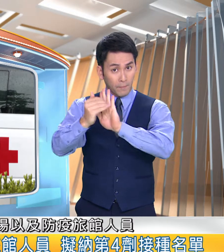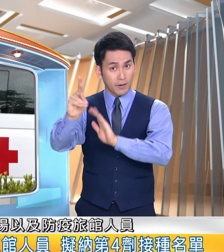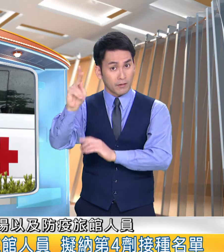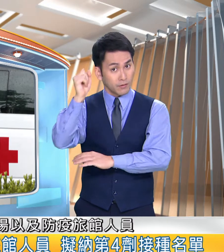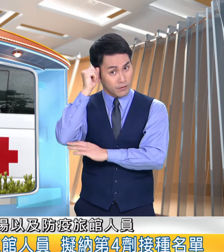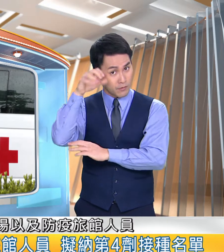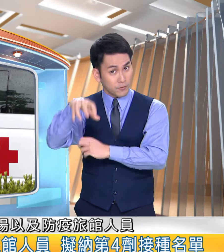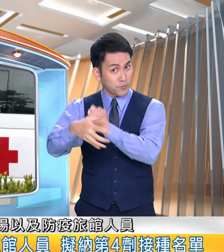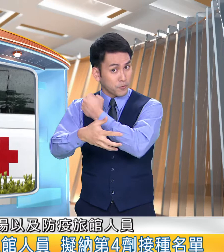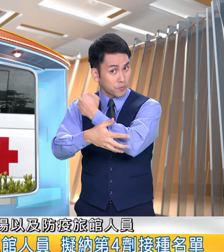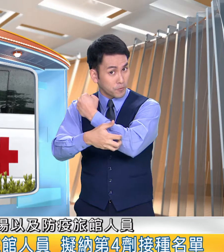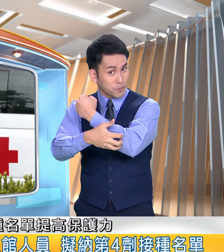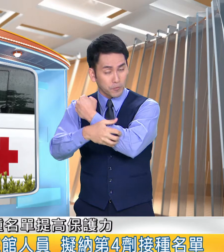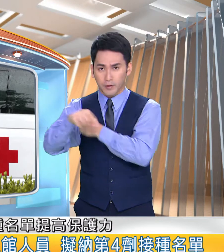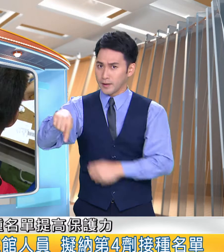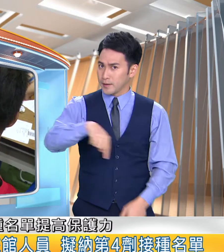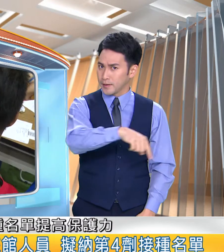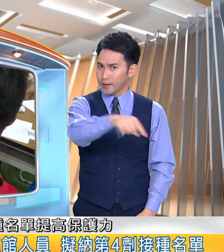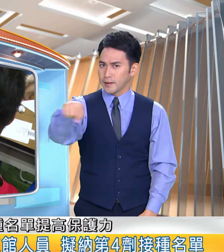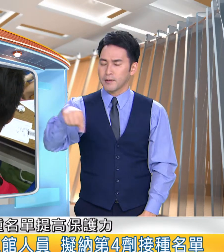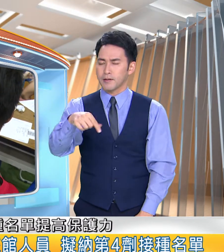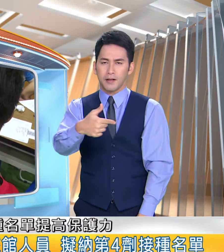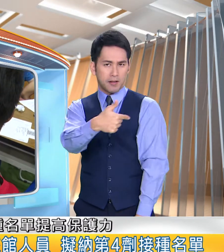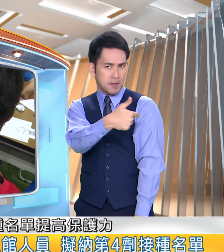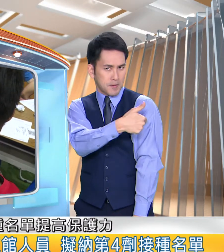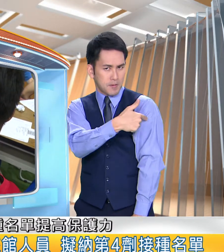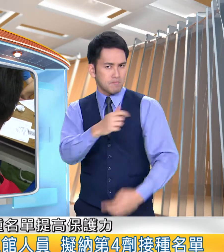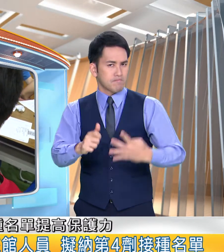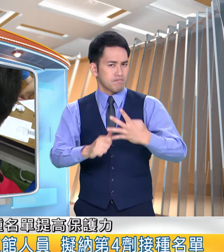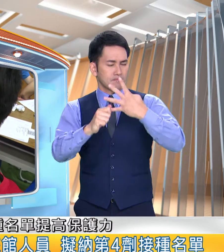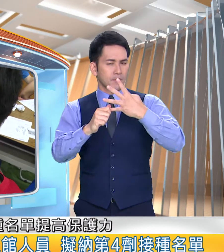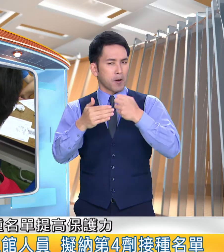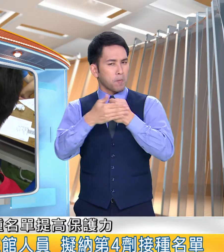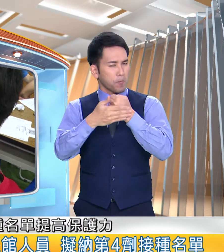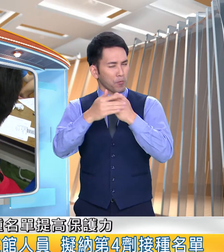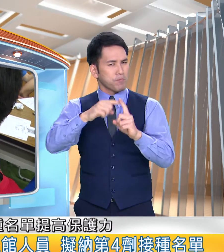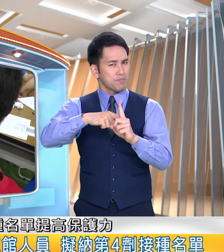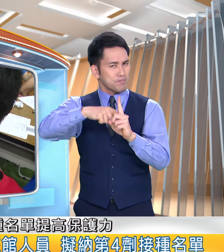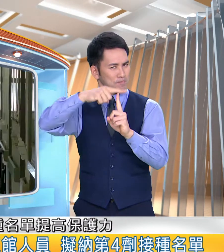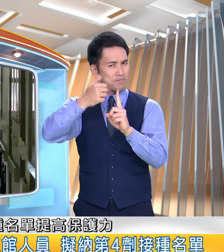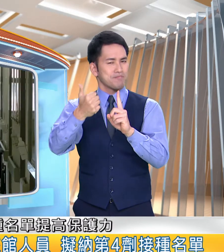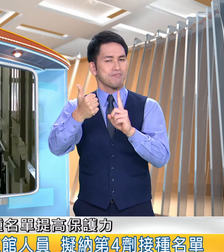四剂接种名单，以提高保护力。